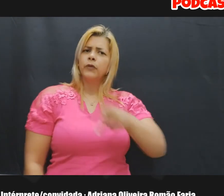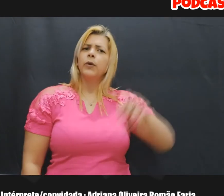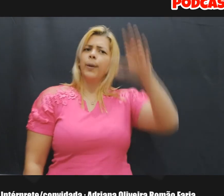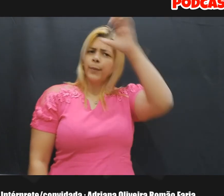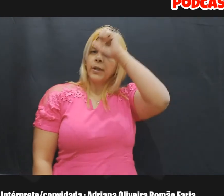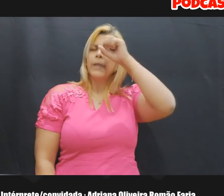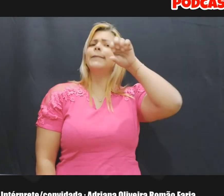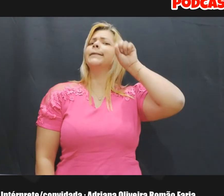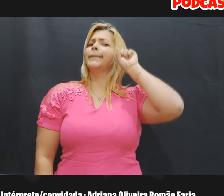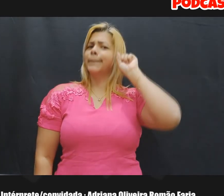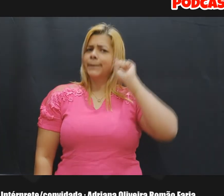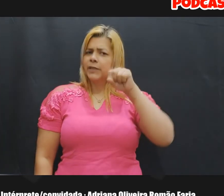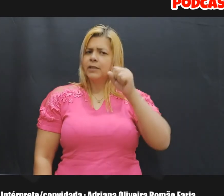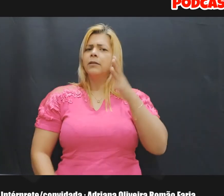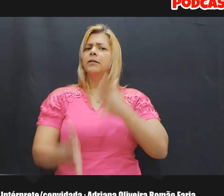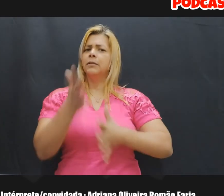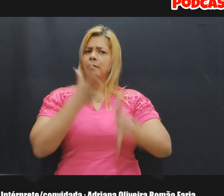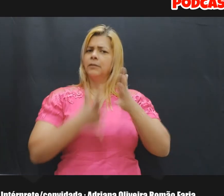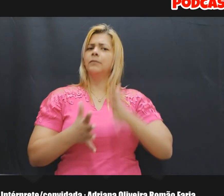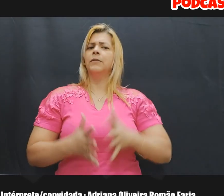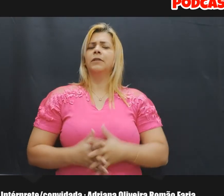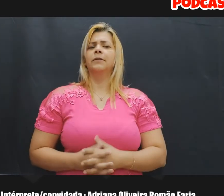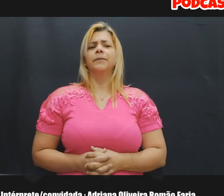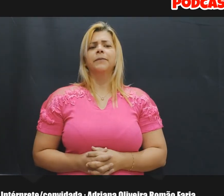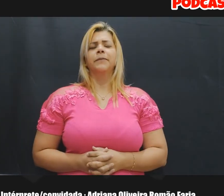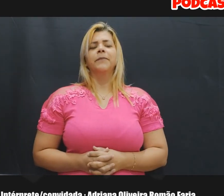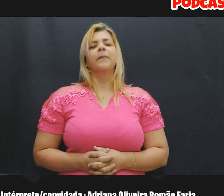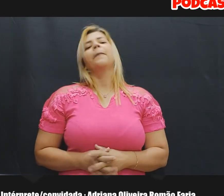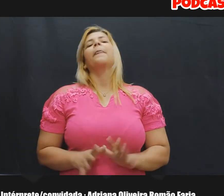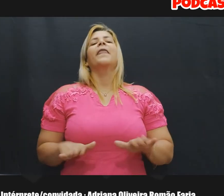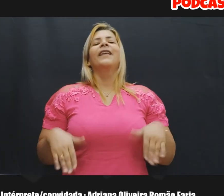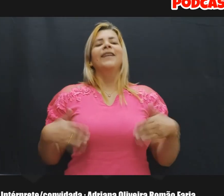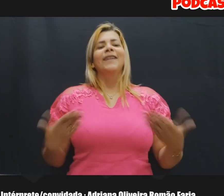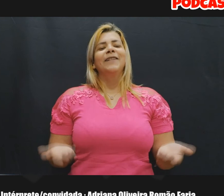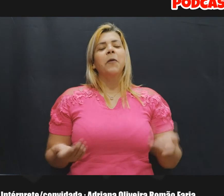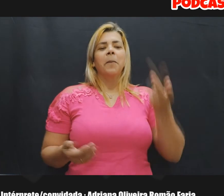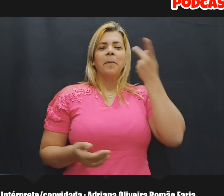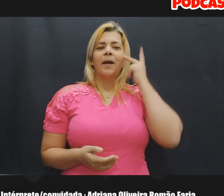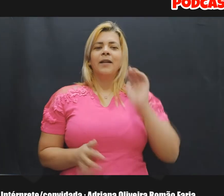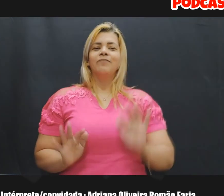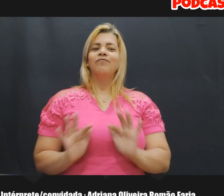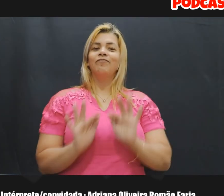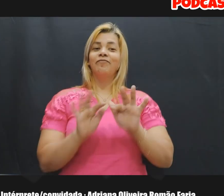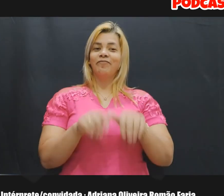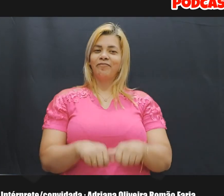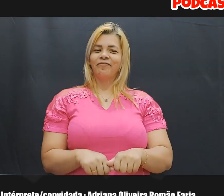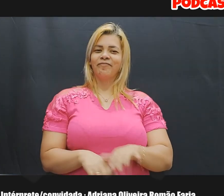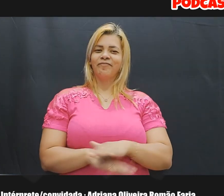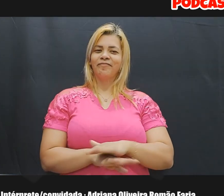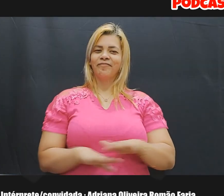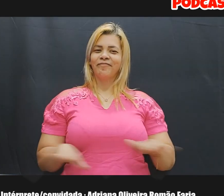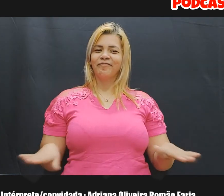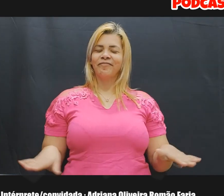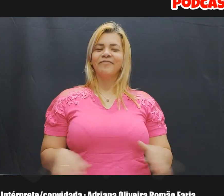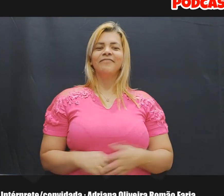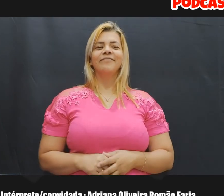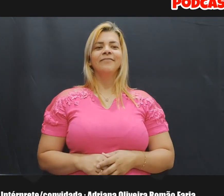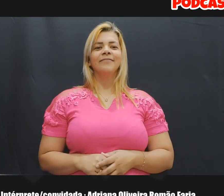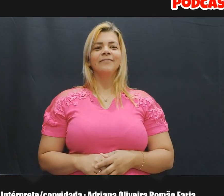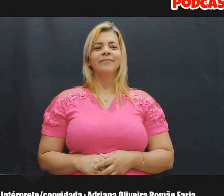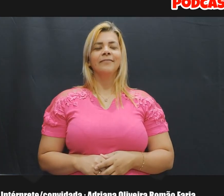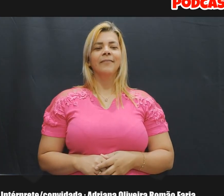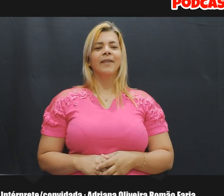Exatamente. É horrível isso. Certo. E professora, pra gente finalizar, Gostaria que a senhora falasse com relação